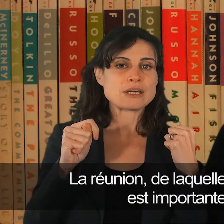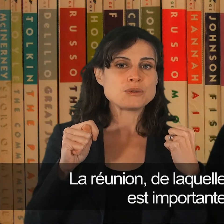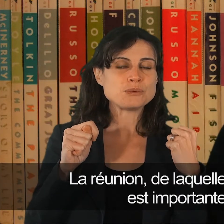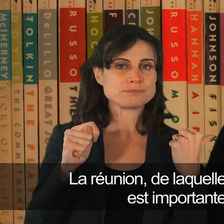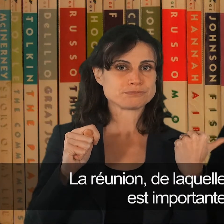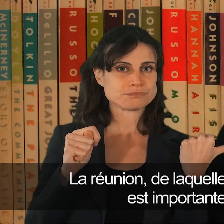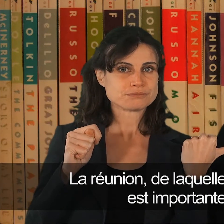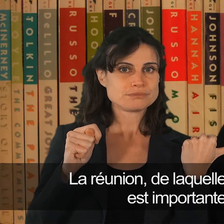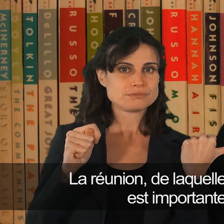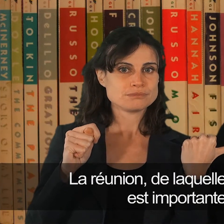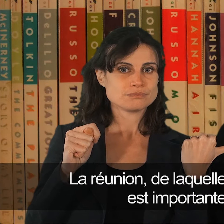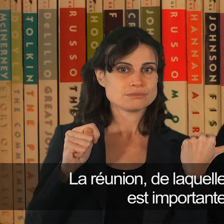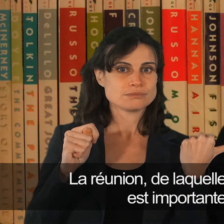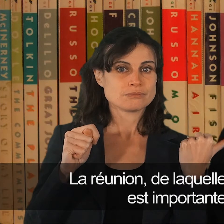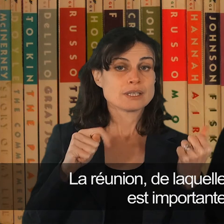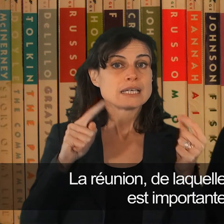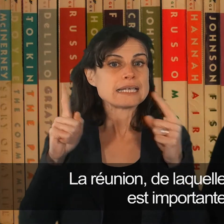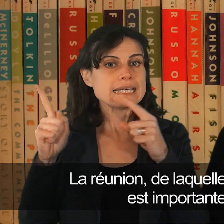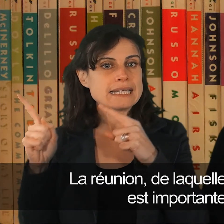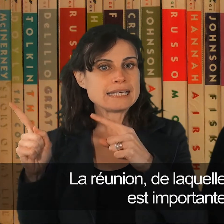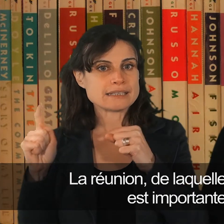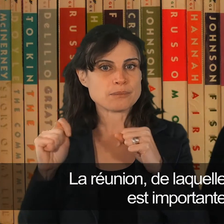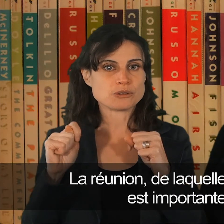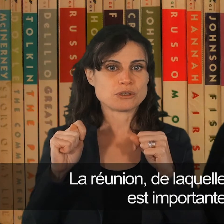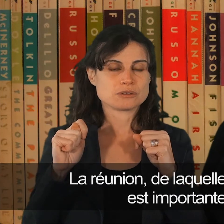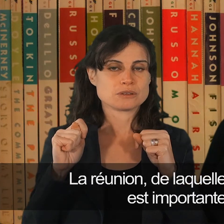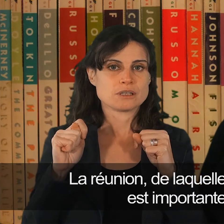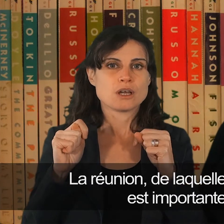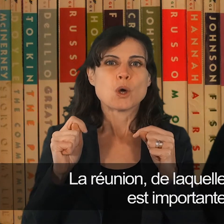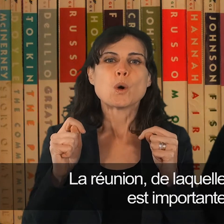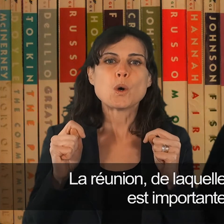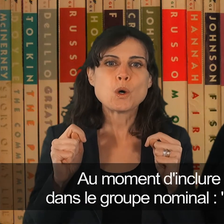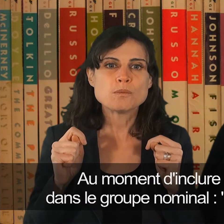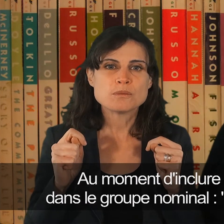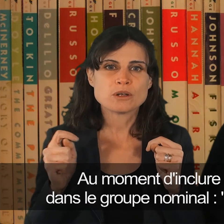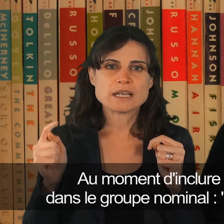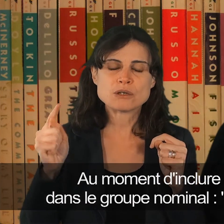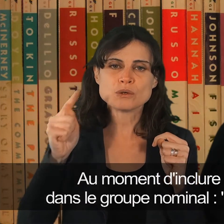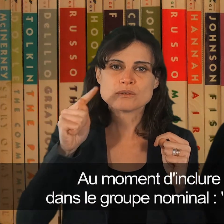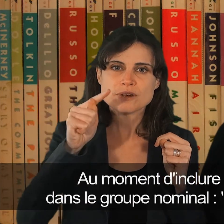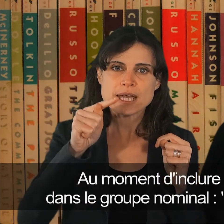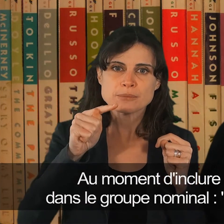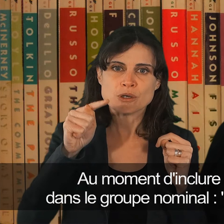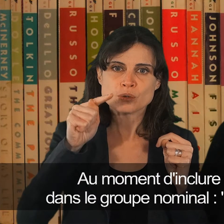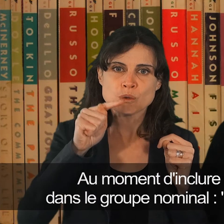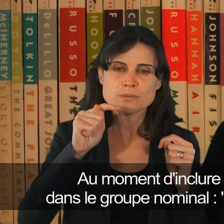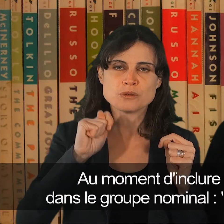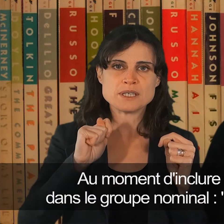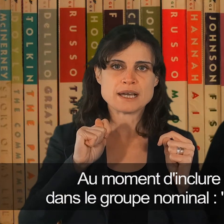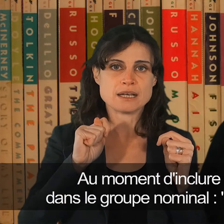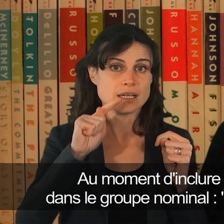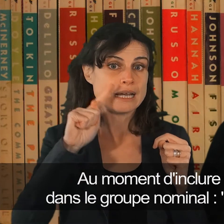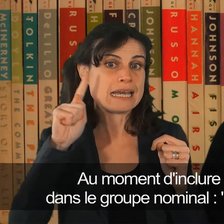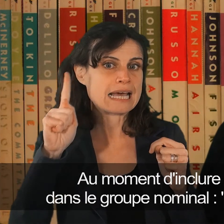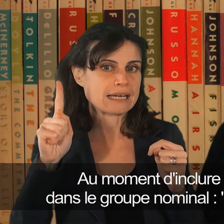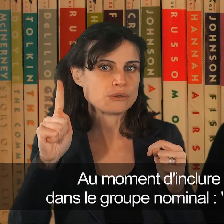La réunion de laquelle je parle est importante. Au moment d'inclure le verbe dans le groupe